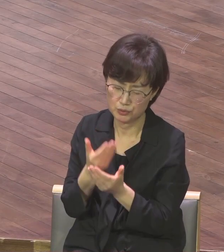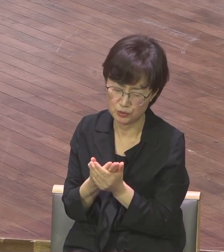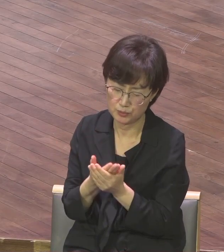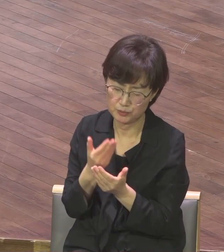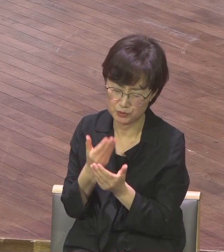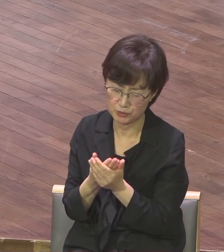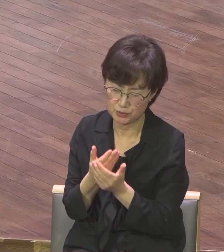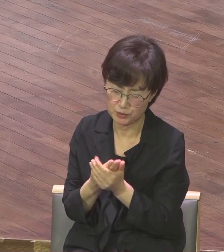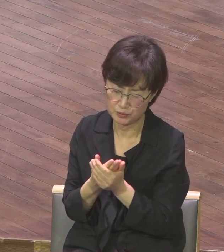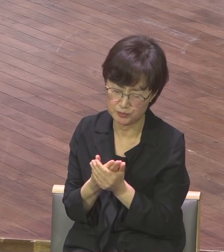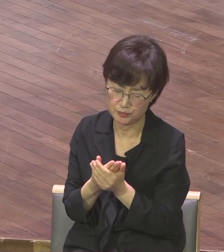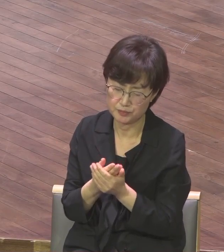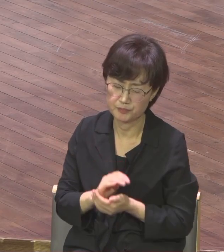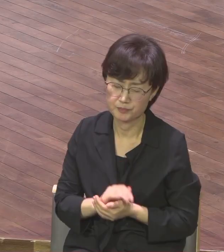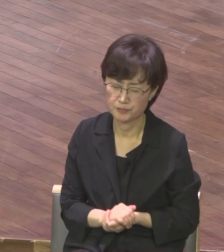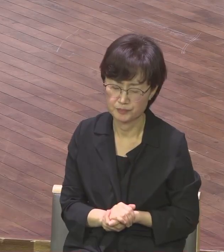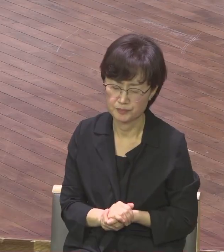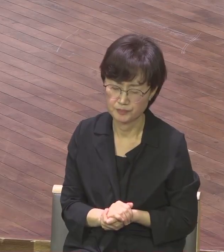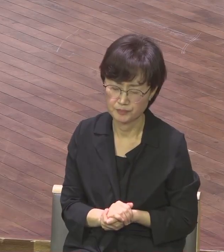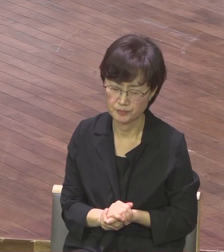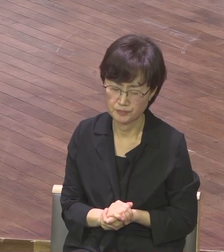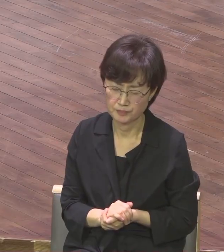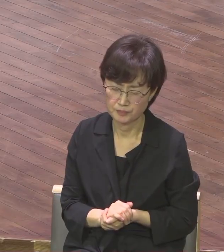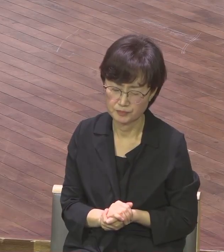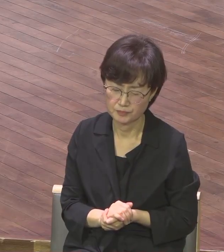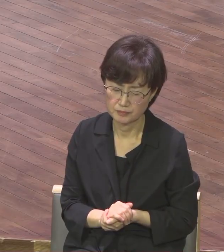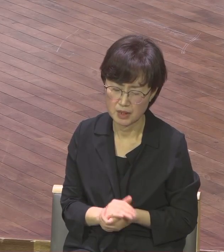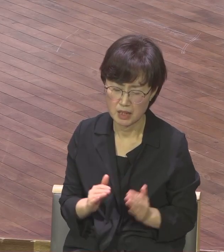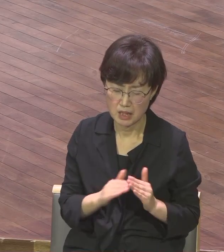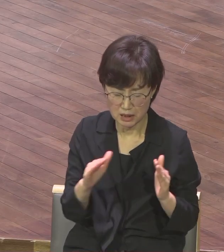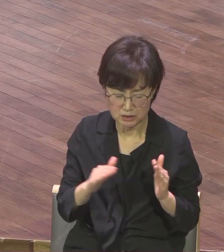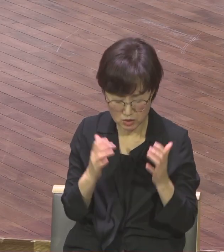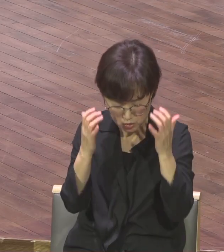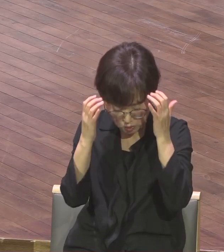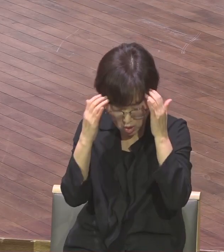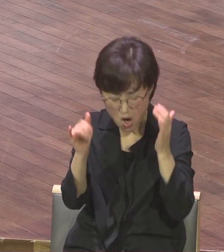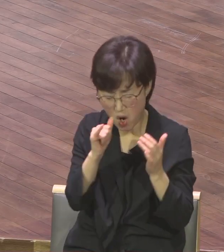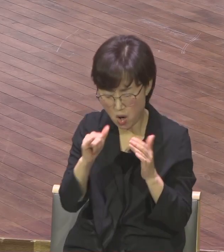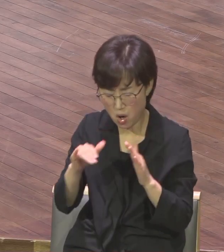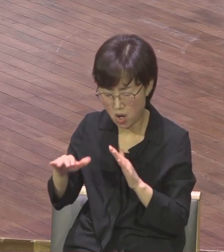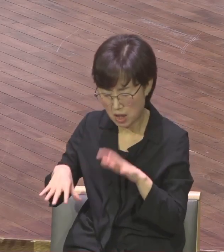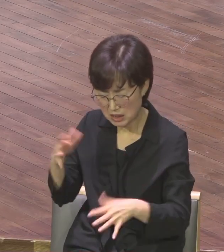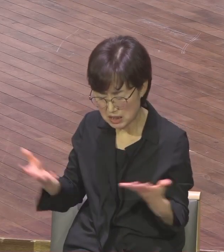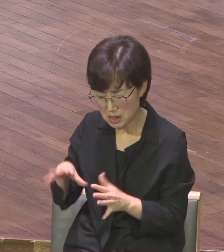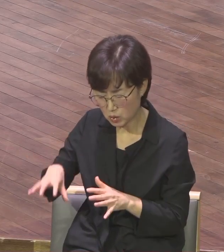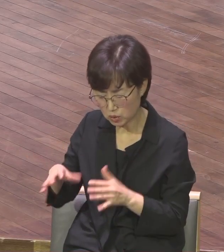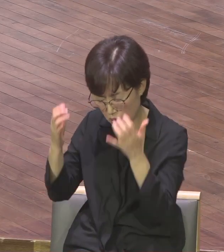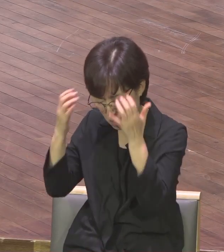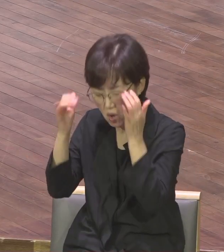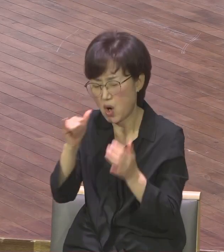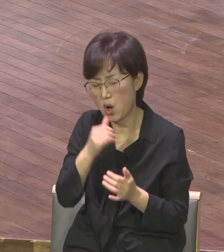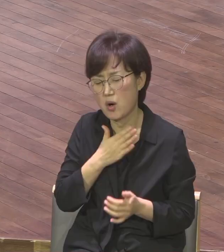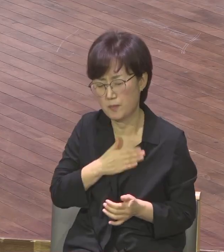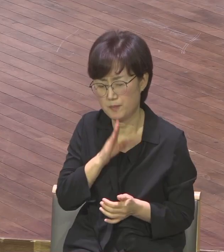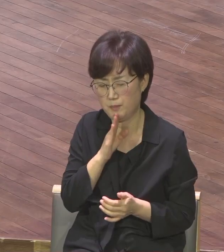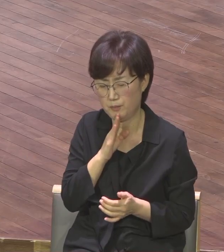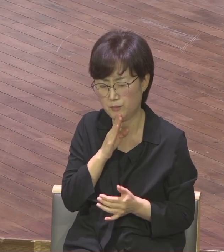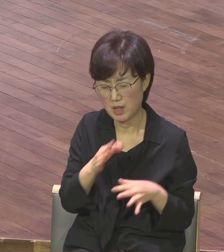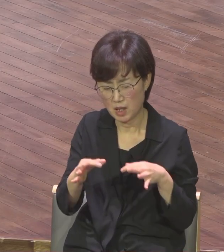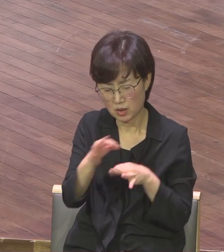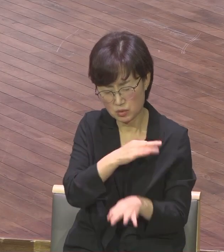자들이 다 되게 하여 주옵소서. 가정의 어려움과 직장의 어려움과 삶의 어려움과 여러 가지